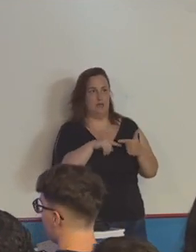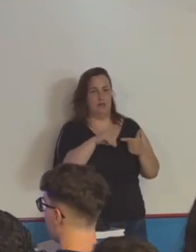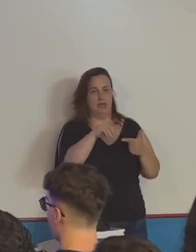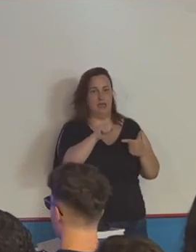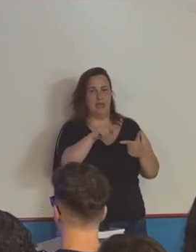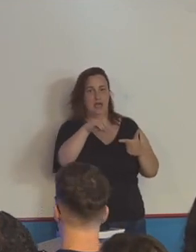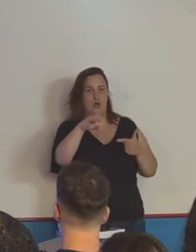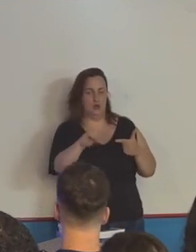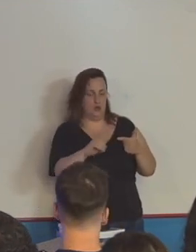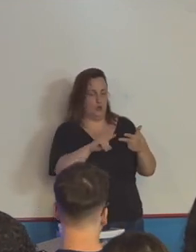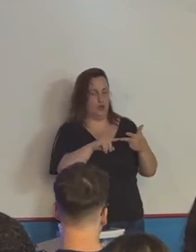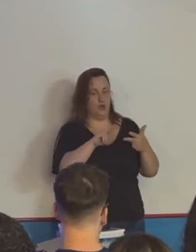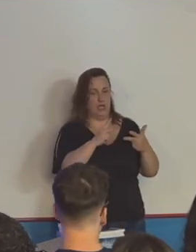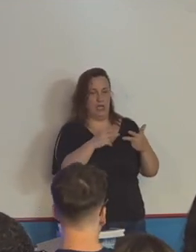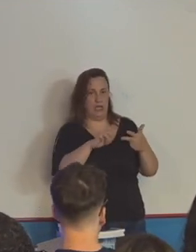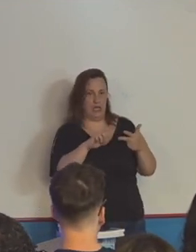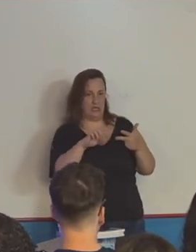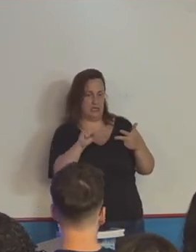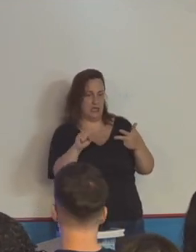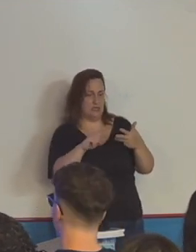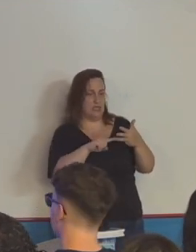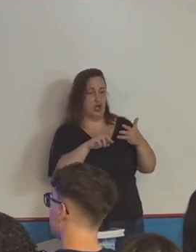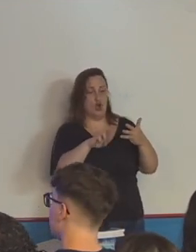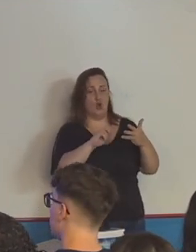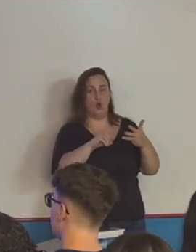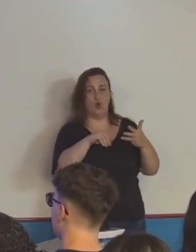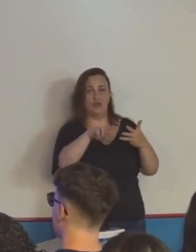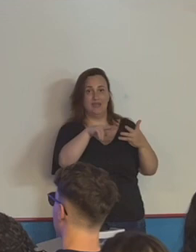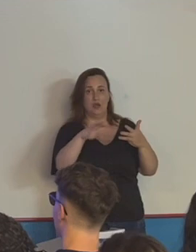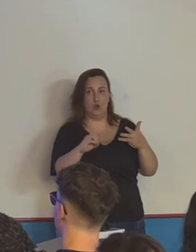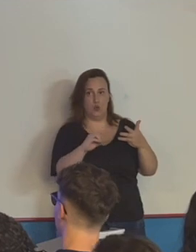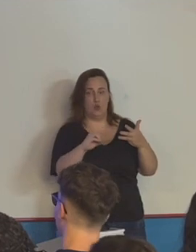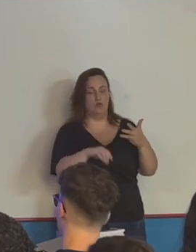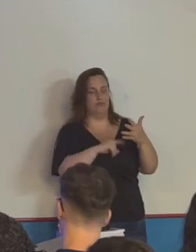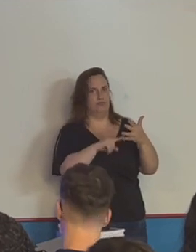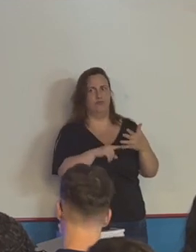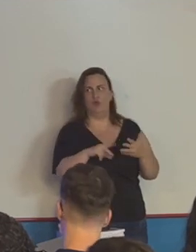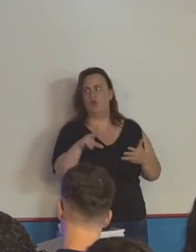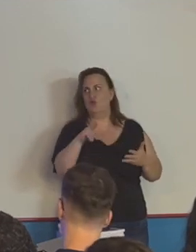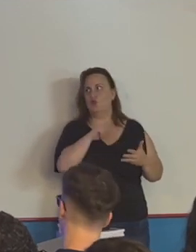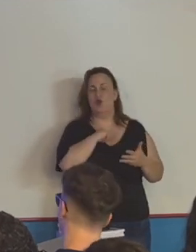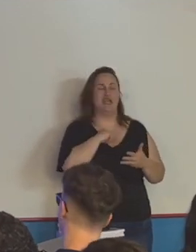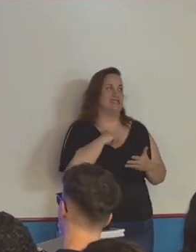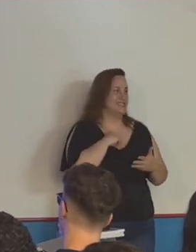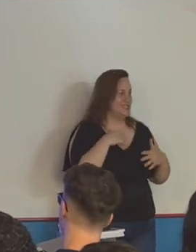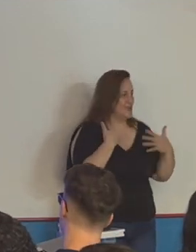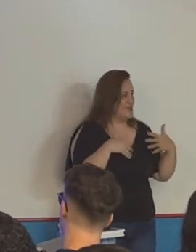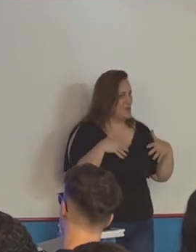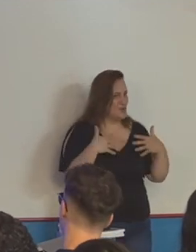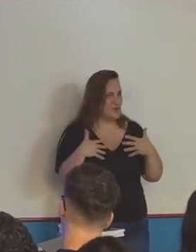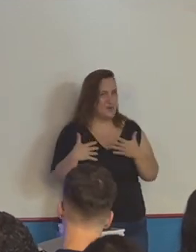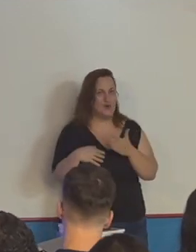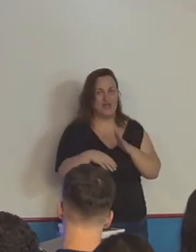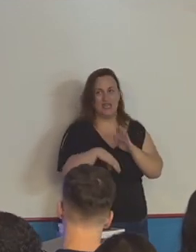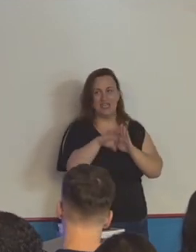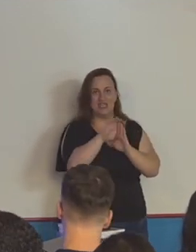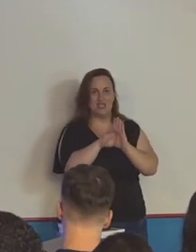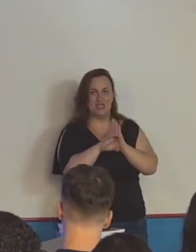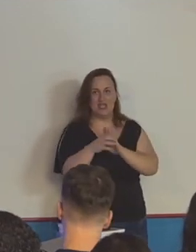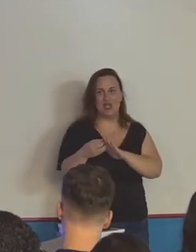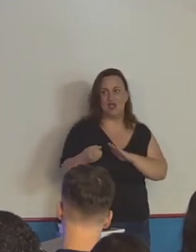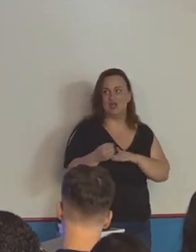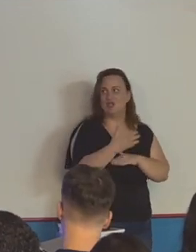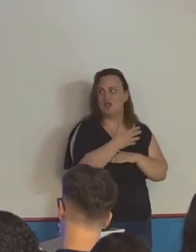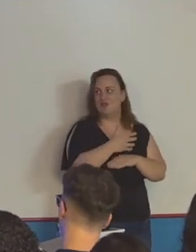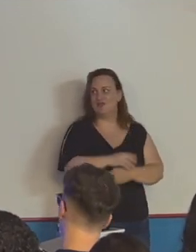Henrique César, Rodrigo Kays, tipo, dá pra fazer uma exposição dessa galera, imagina, um edital, assim, tipo de jovens artistas, né? Essa